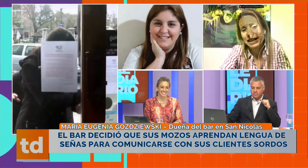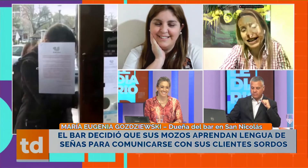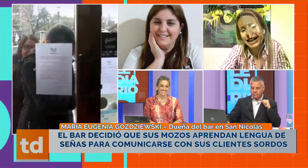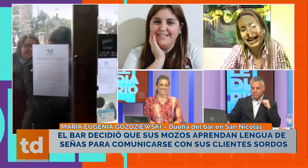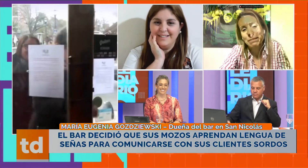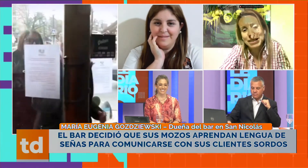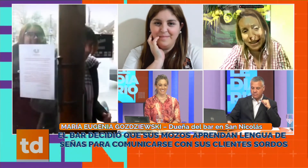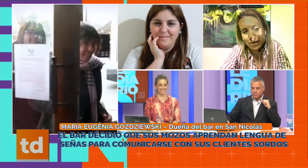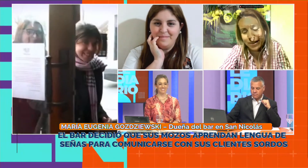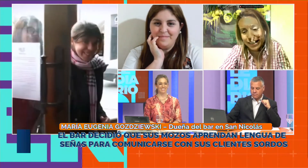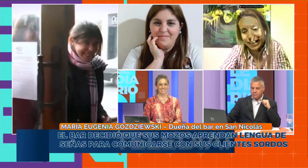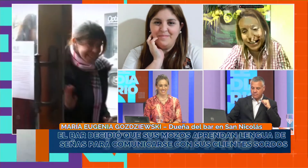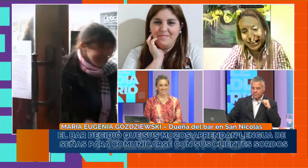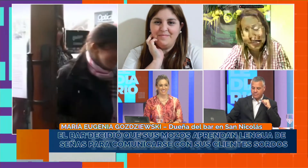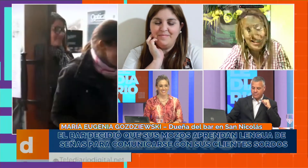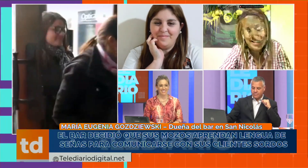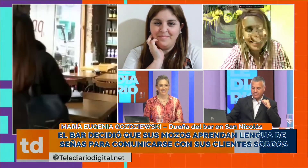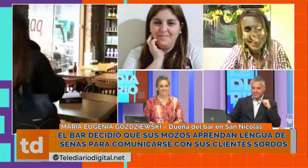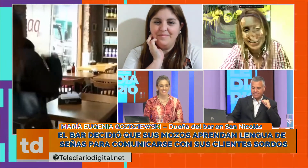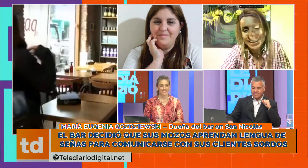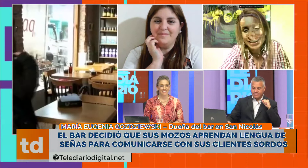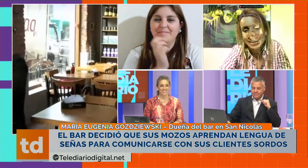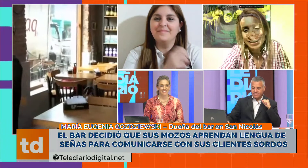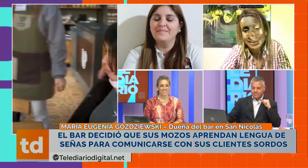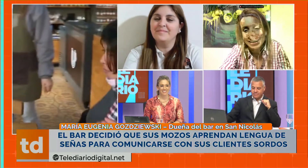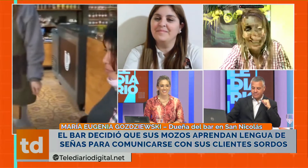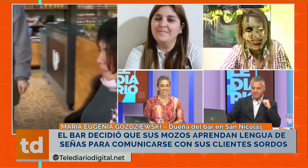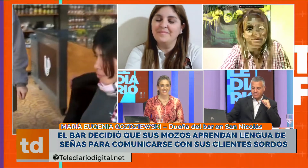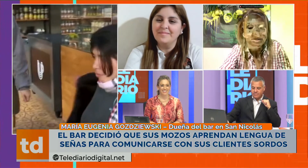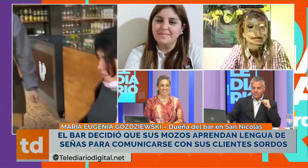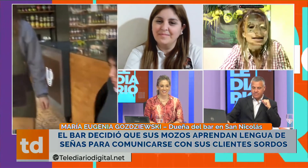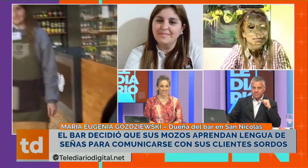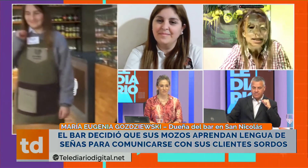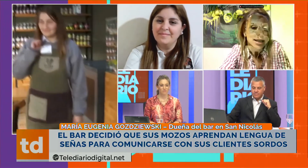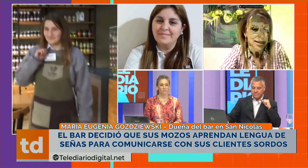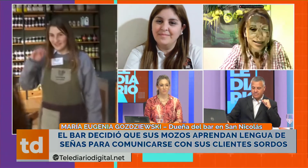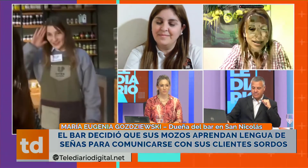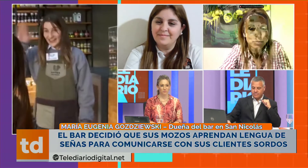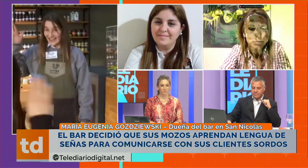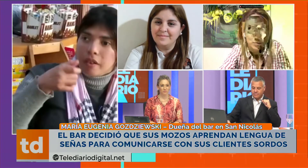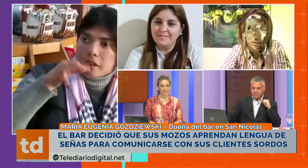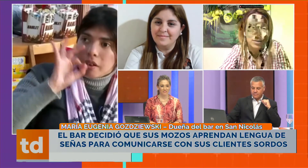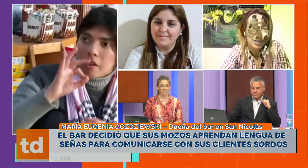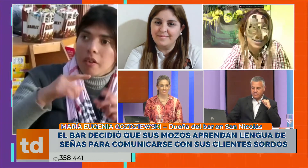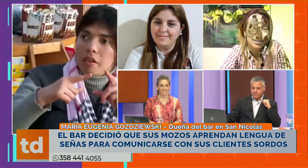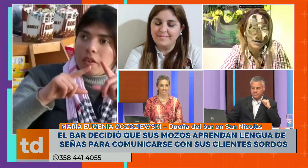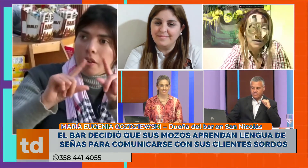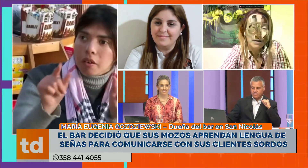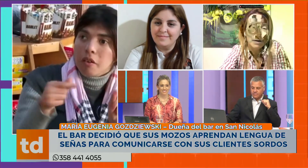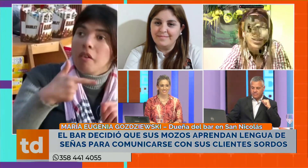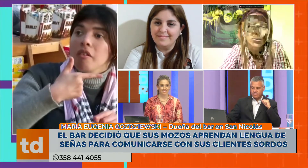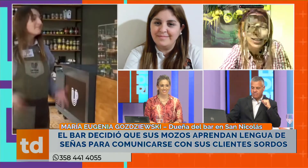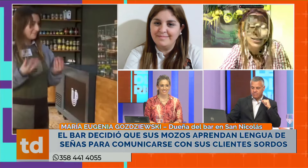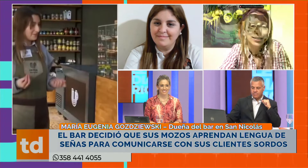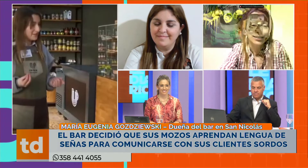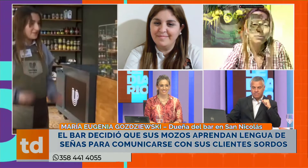termina la capacitación que armó Edith, ella me llama a Edith y me dice, mira, la prueba de fuego es que vamos